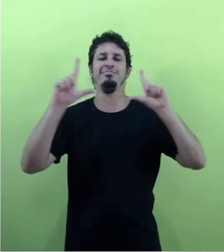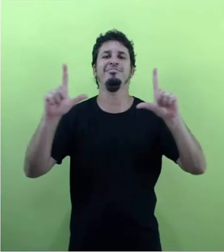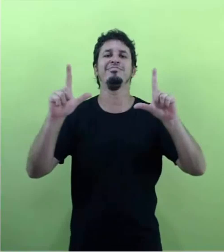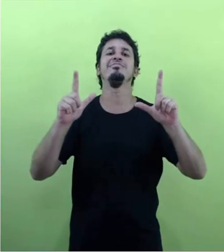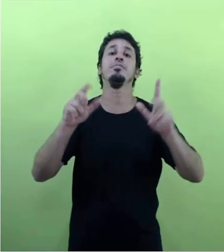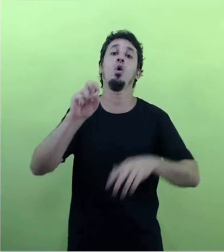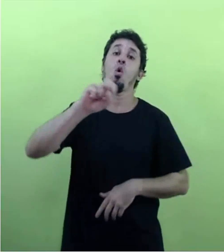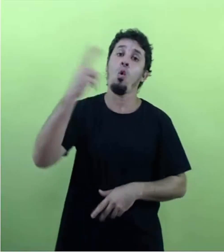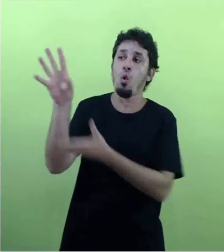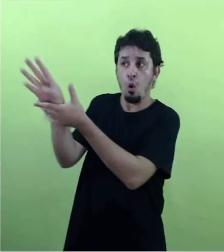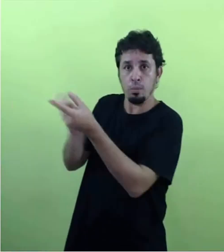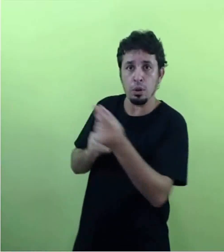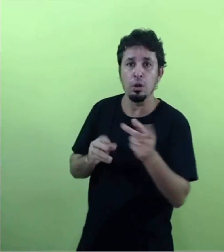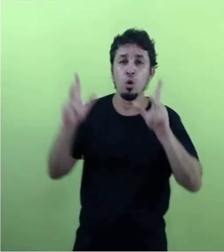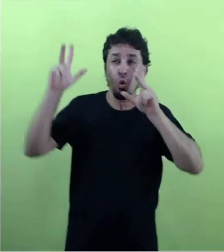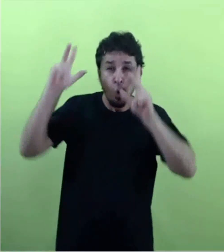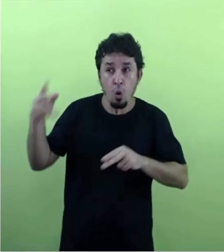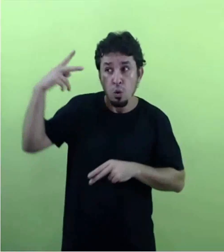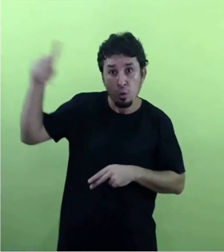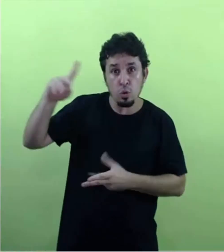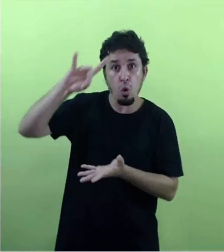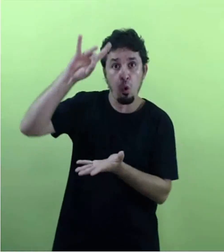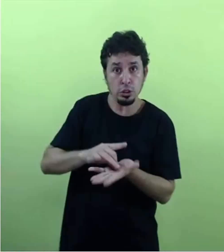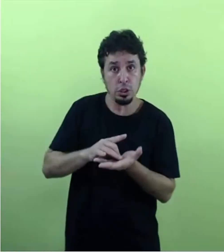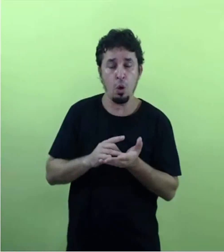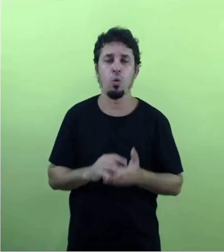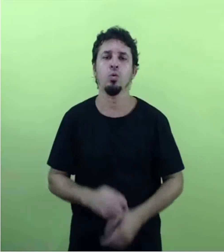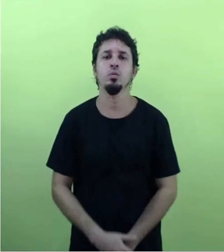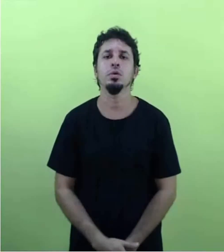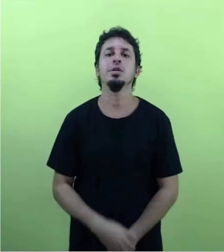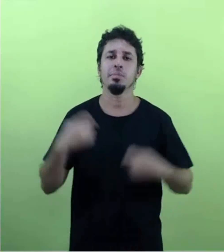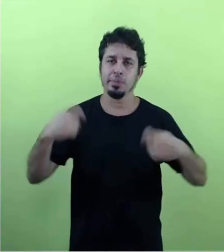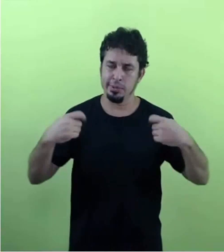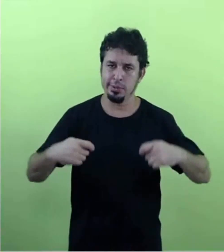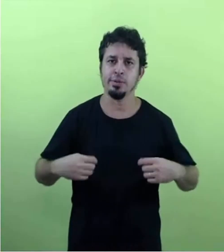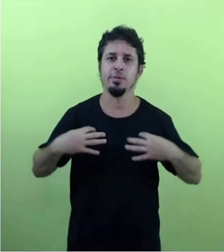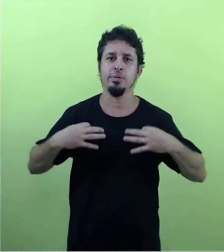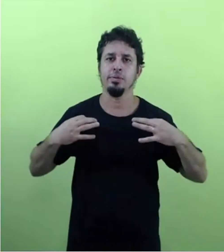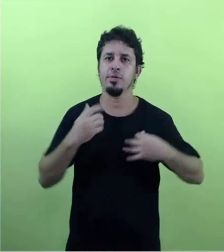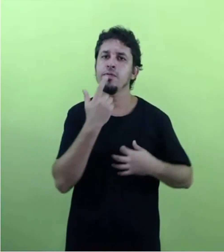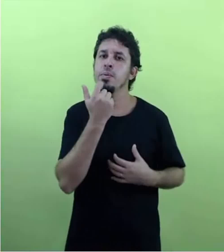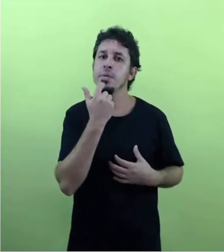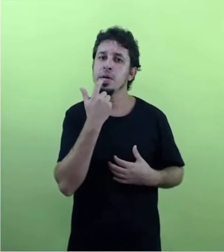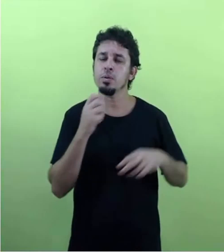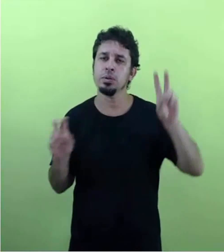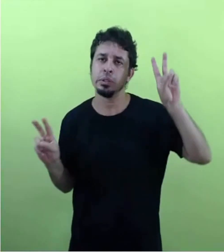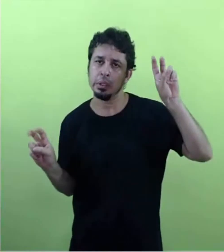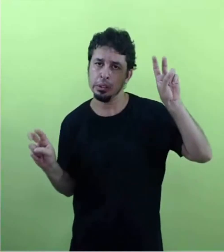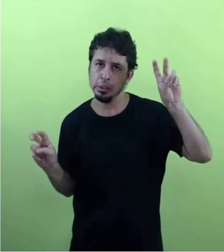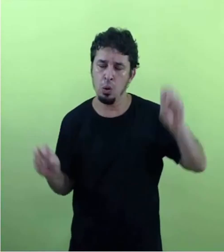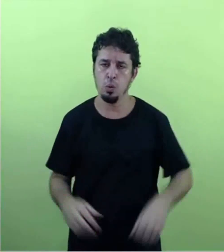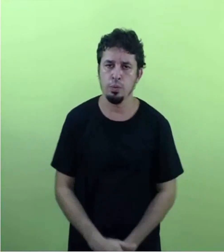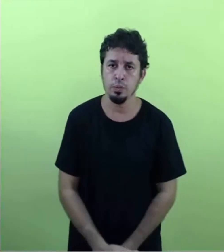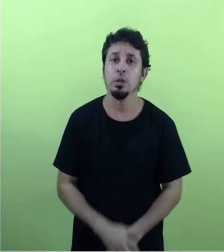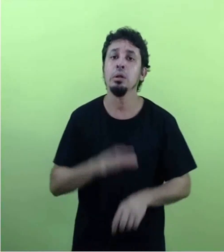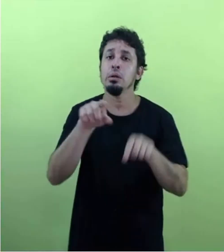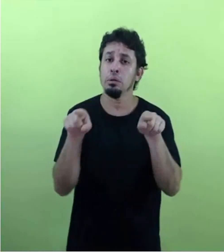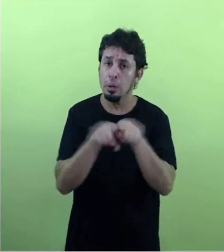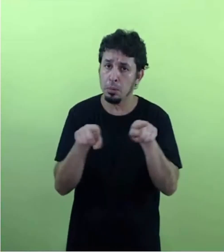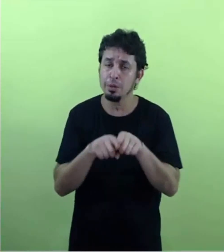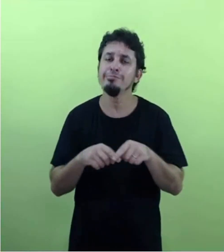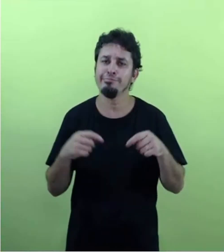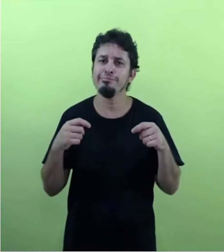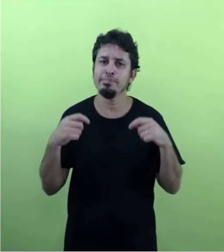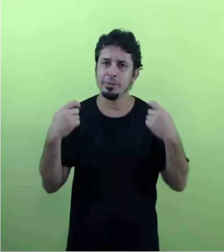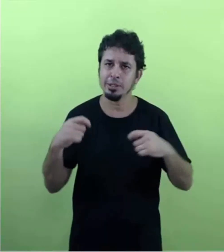tela cheia, ou faça idêntico ao original. Deve-se usar camisa vermelha para a citação.